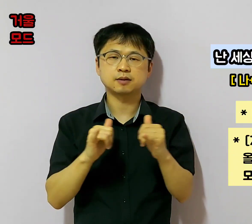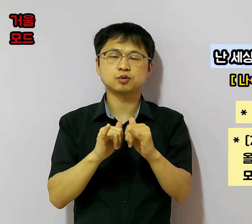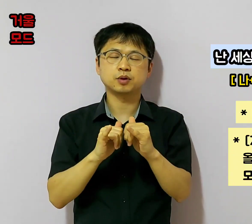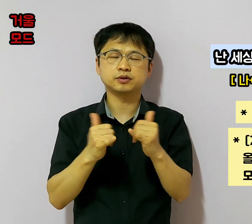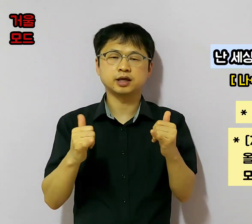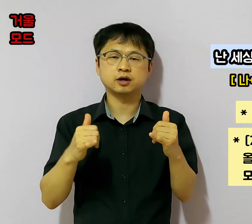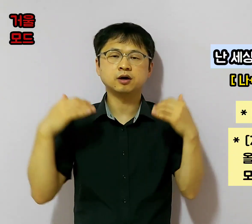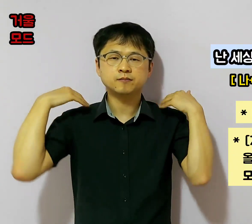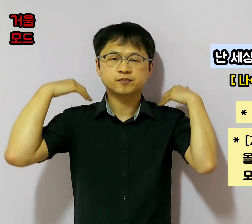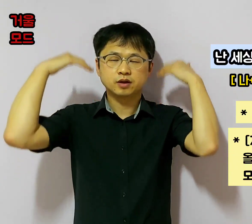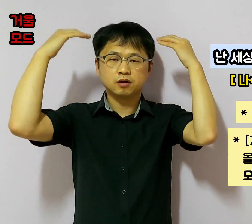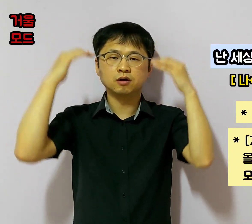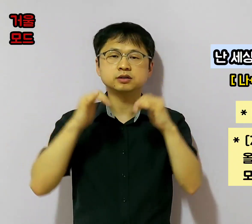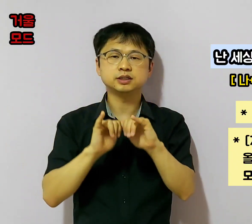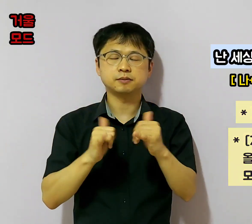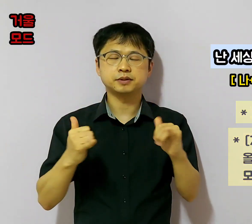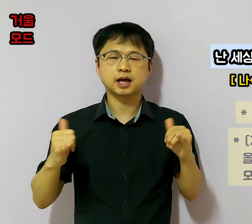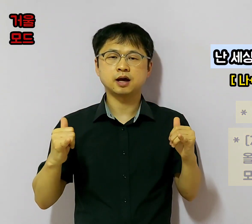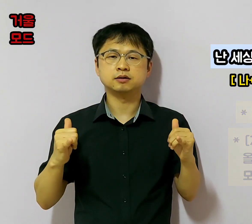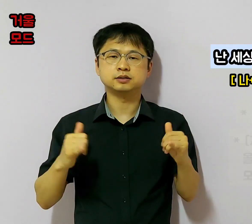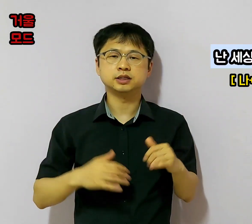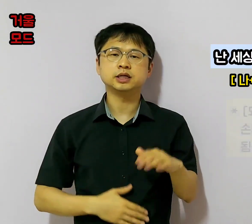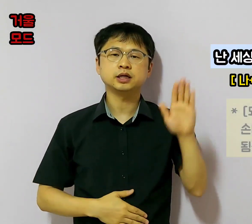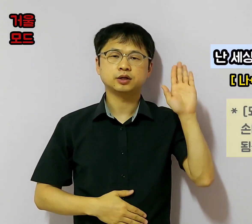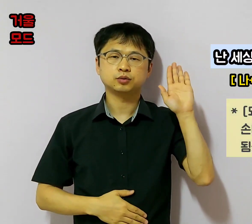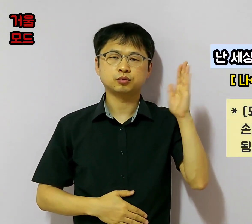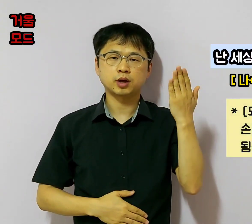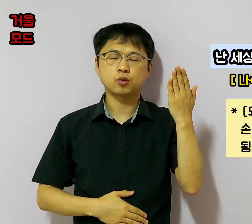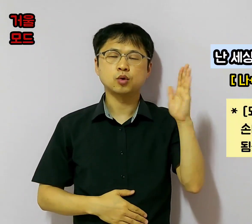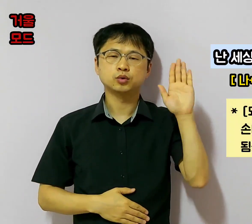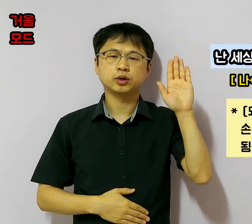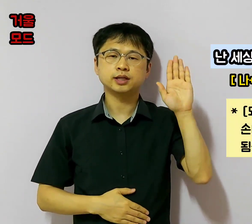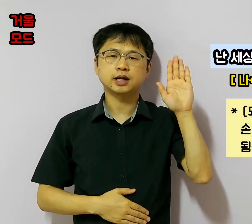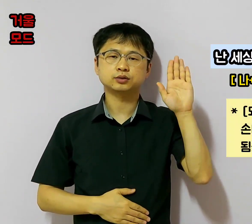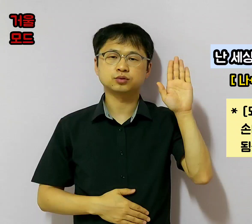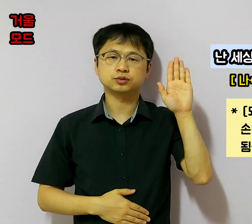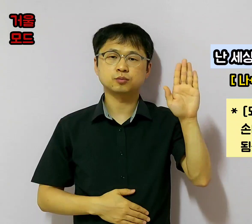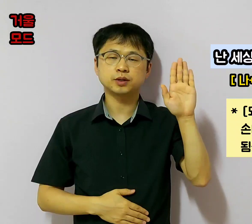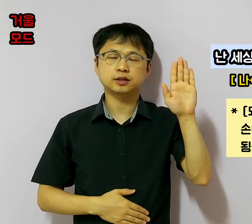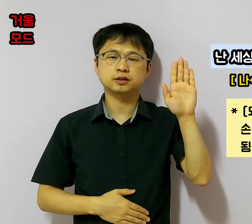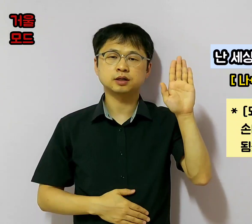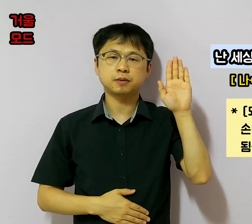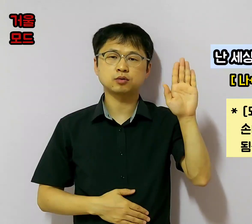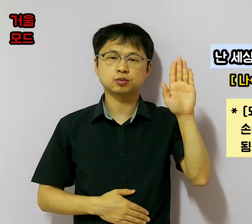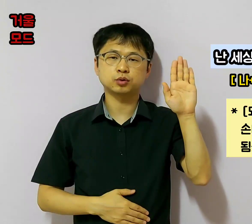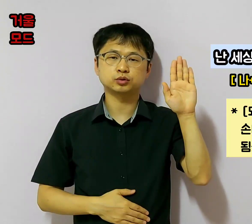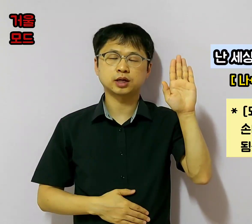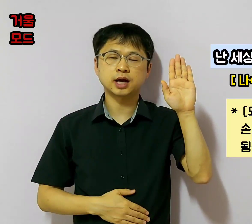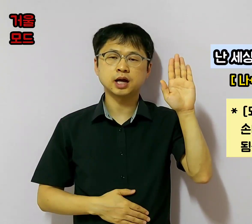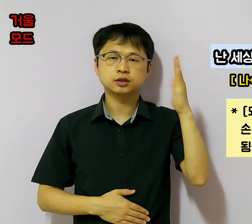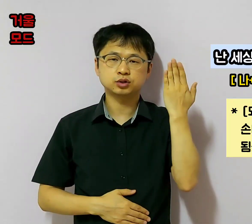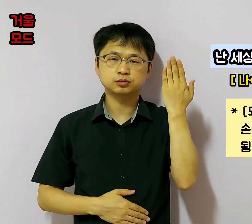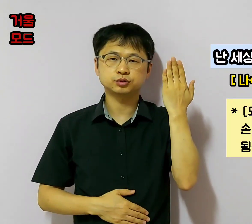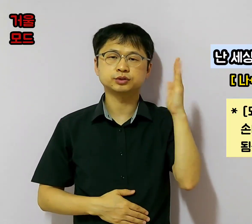사람도 배웠네요. 어른이 됩니다. 어른이 되고 되다라는 수어는 손바닥을 밖으로 보여주다가 뒤집어